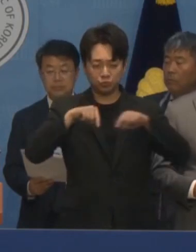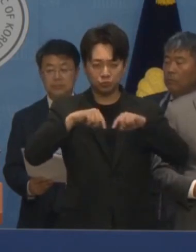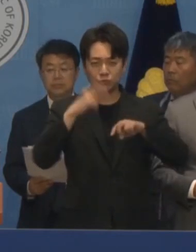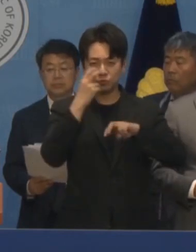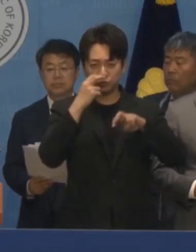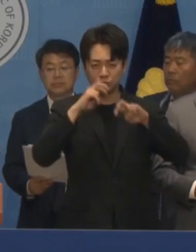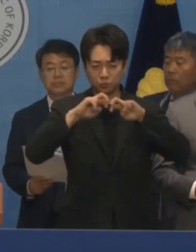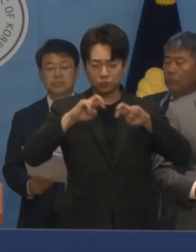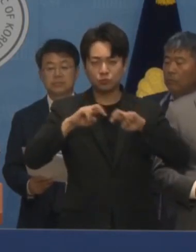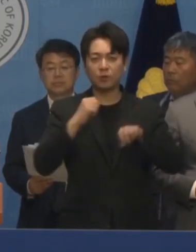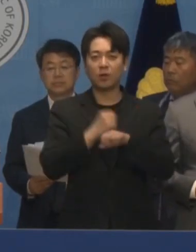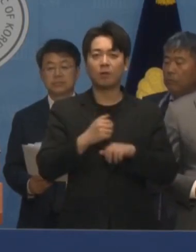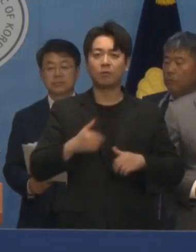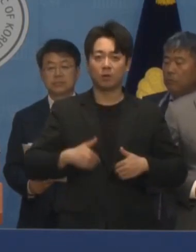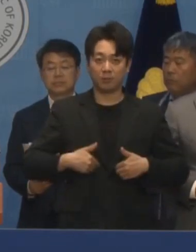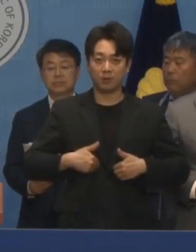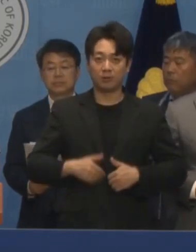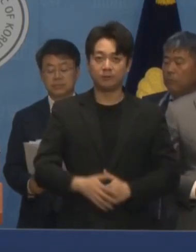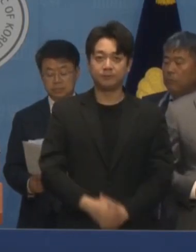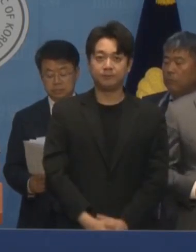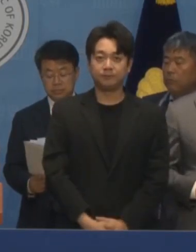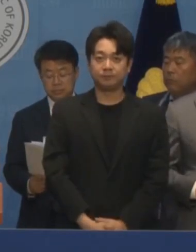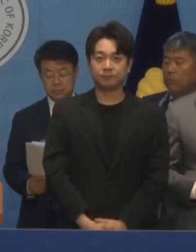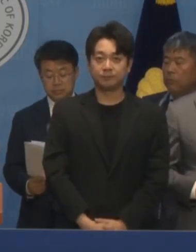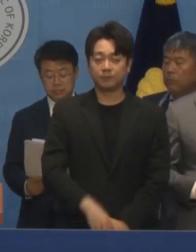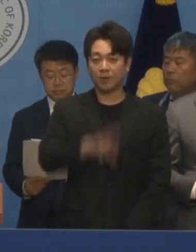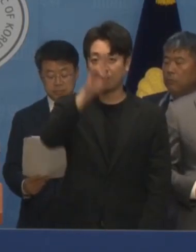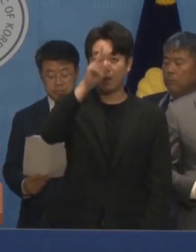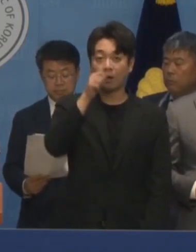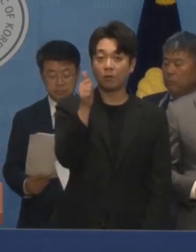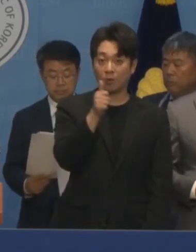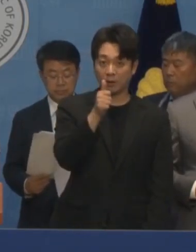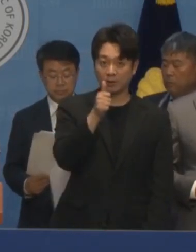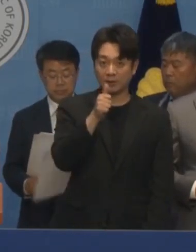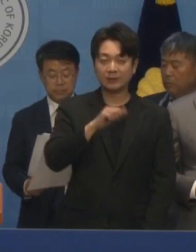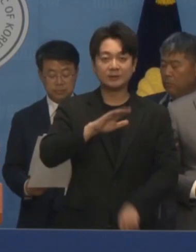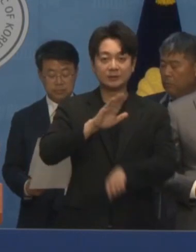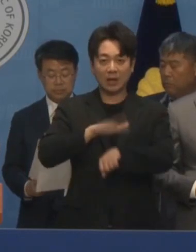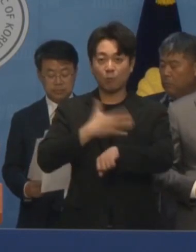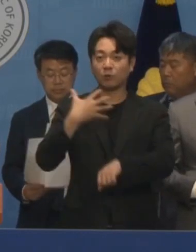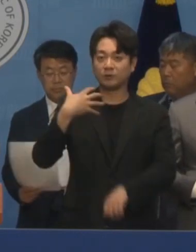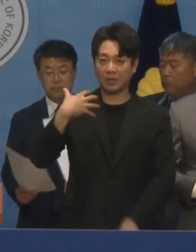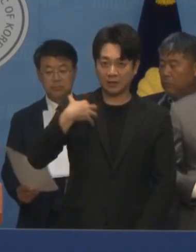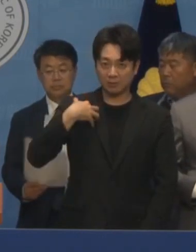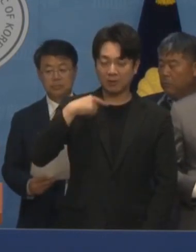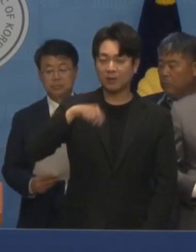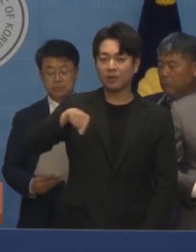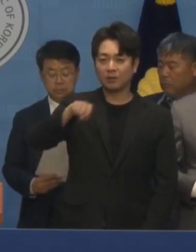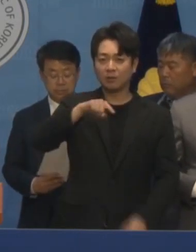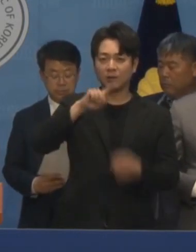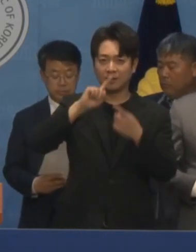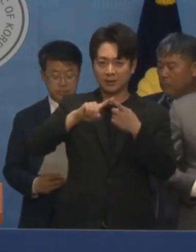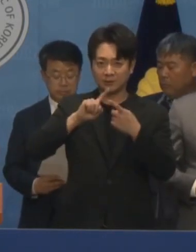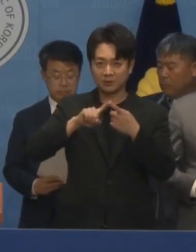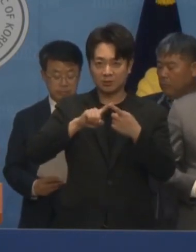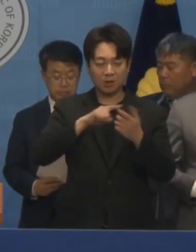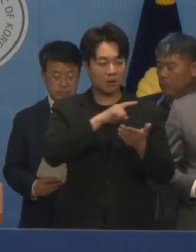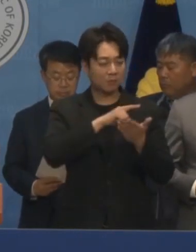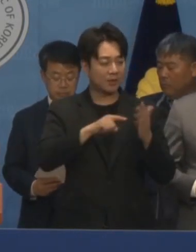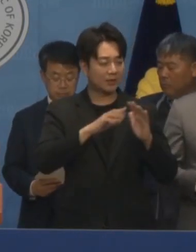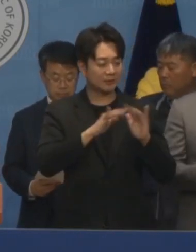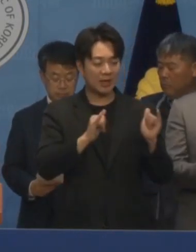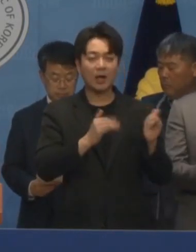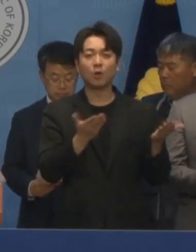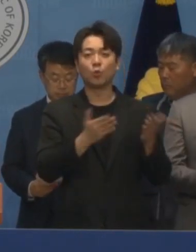박영우 회장에게 횡령이나 배임의 책임이 있다면 그 돈의 주인은 임금 체불을 당한 현장의 피해